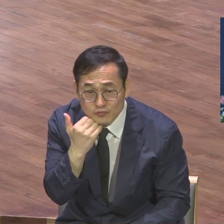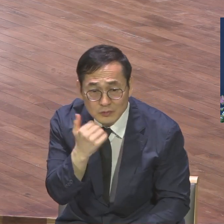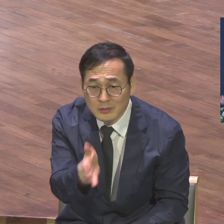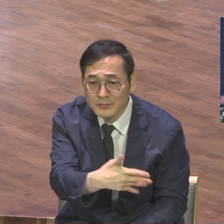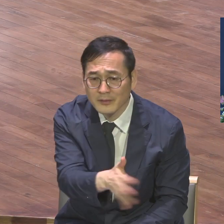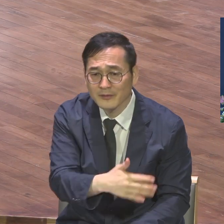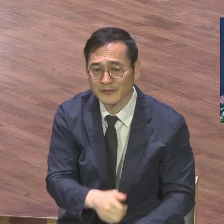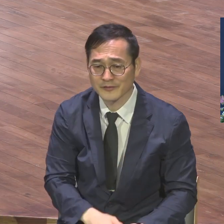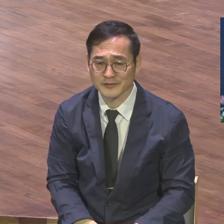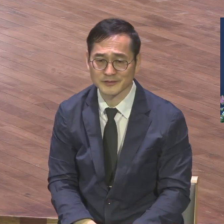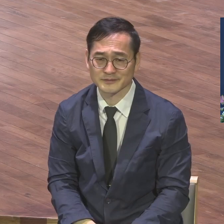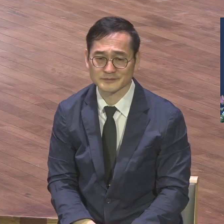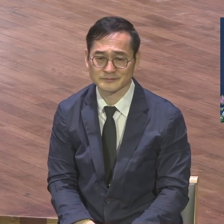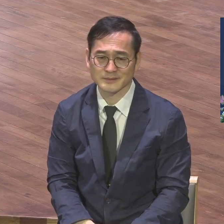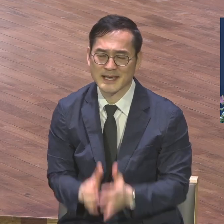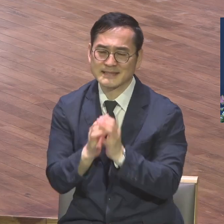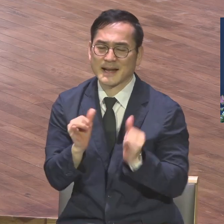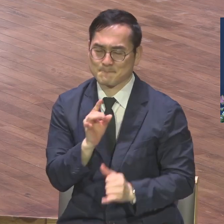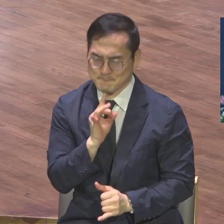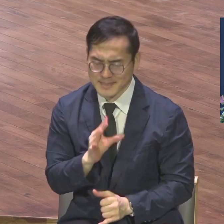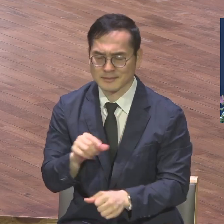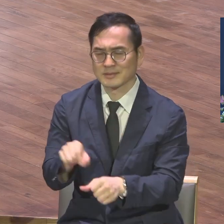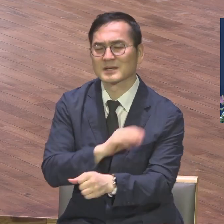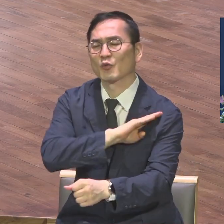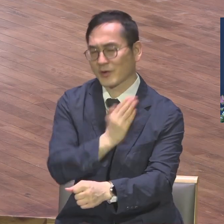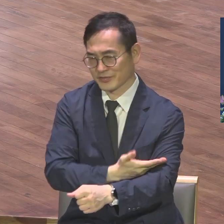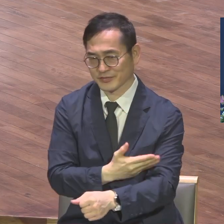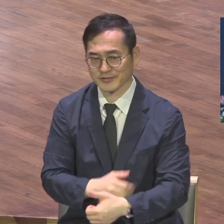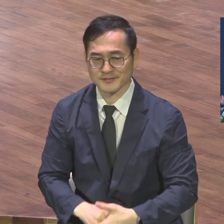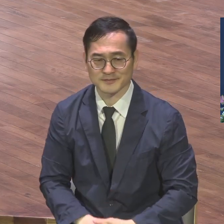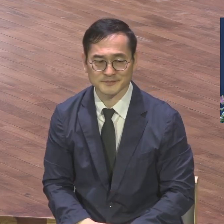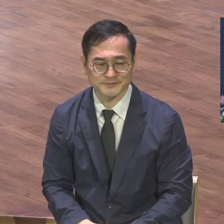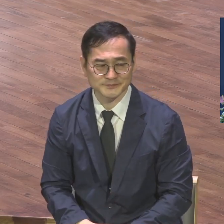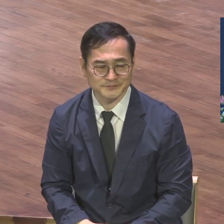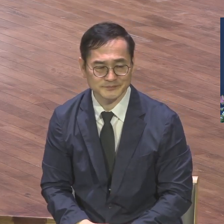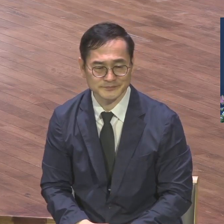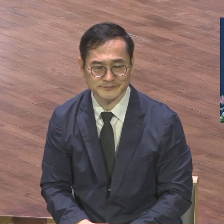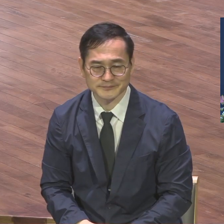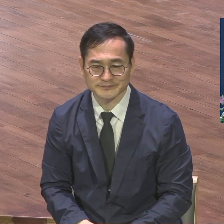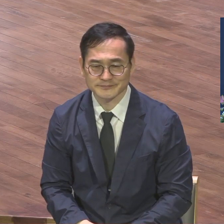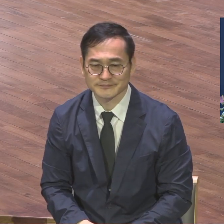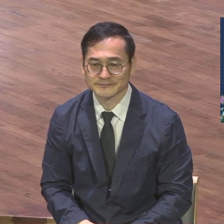아니에요. 우리가 하나님 나와 예배한다, 이 보통 특권이 아니라니까요.